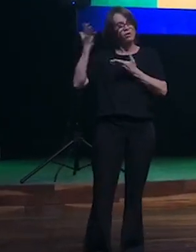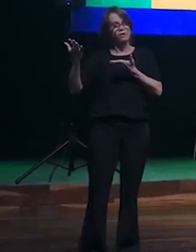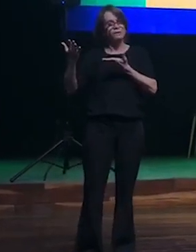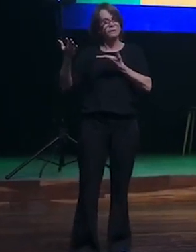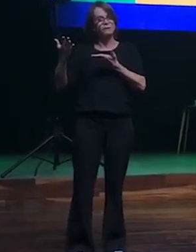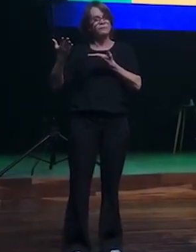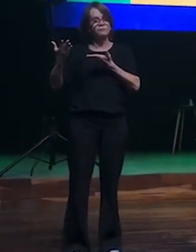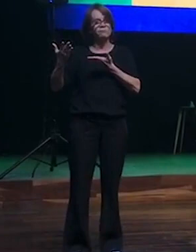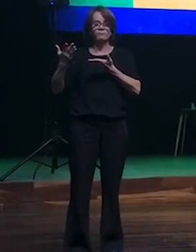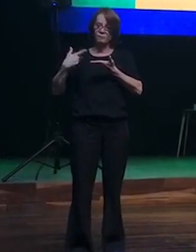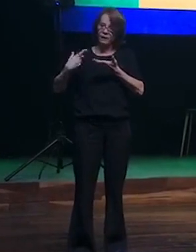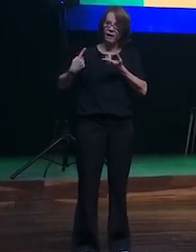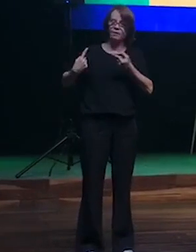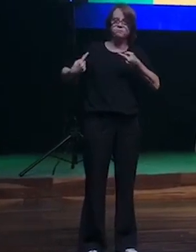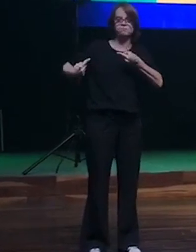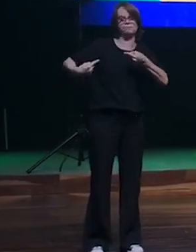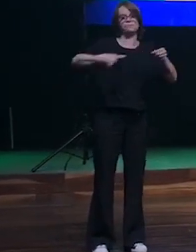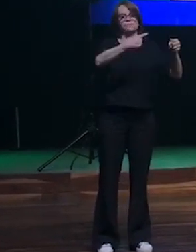E daqui eu